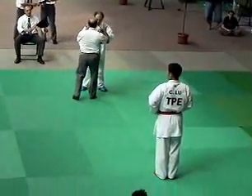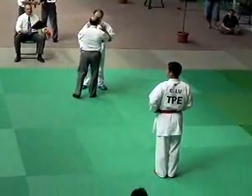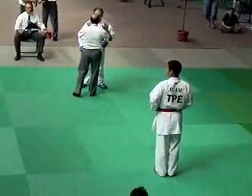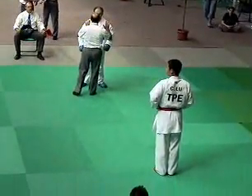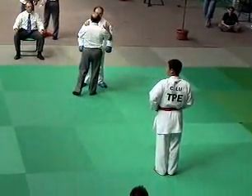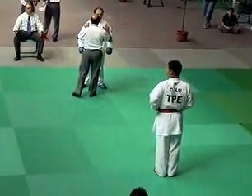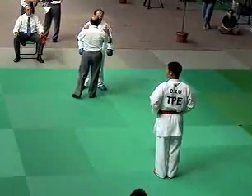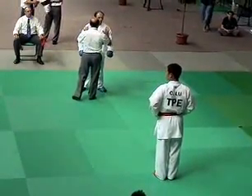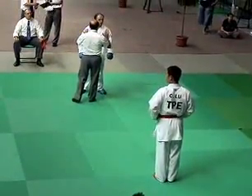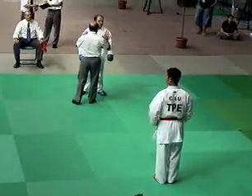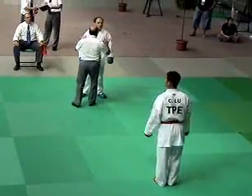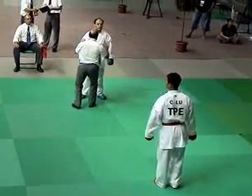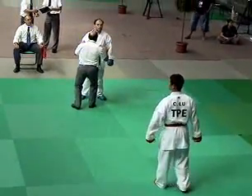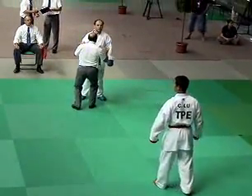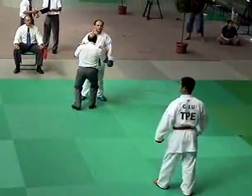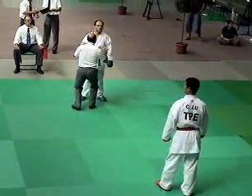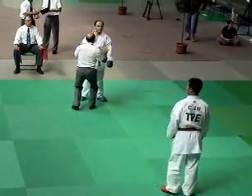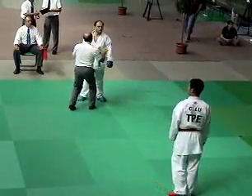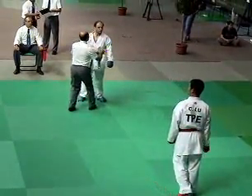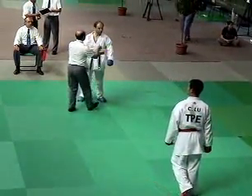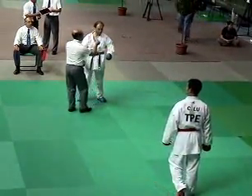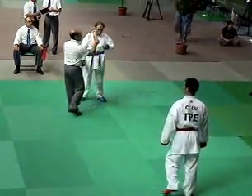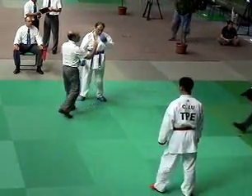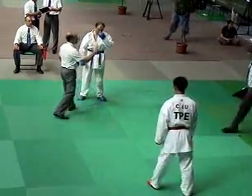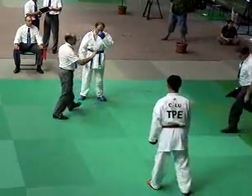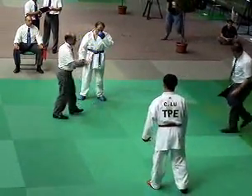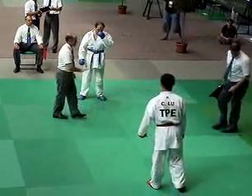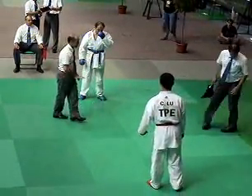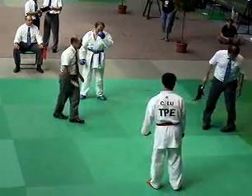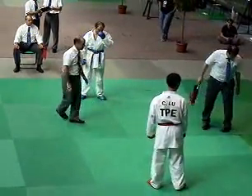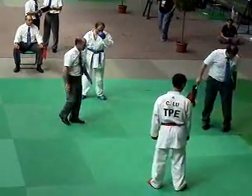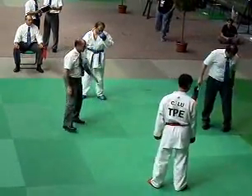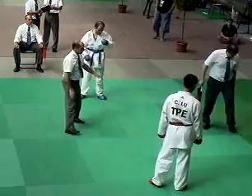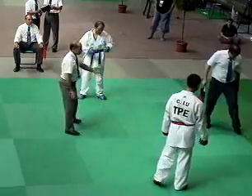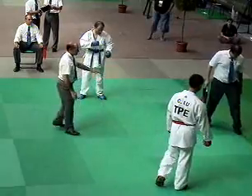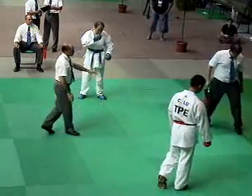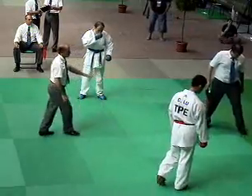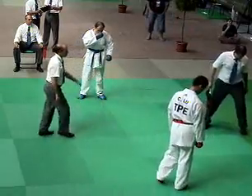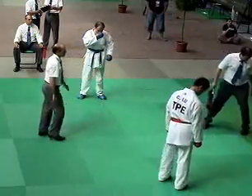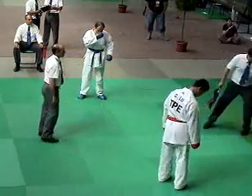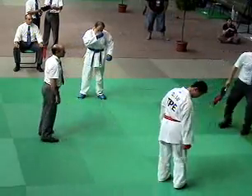看犯规啊，那就不算了。